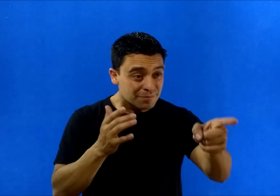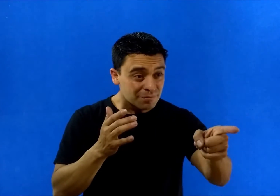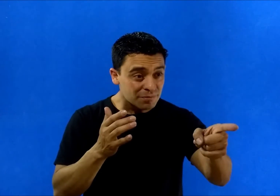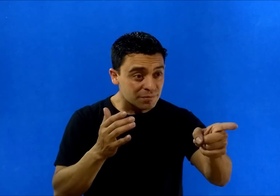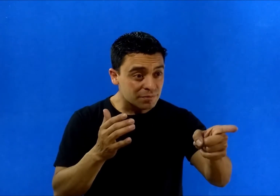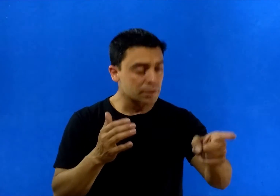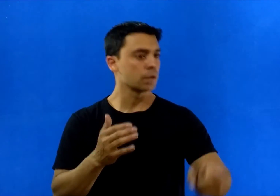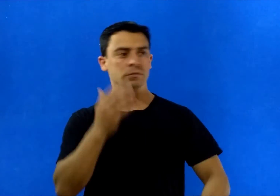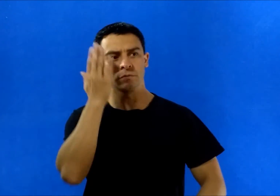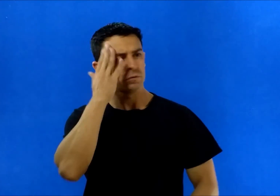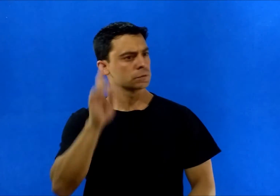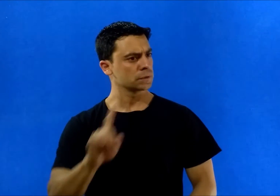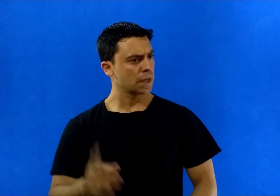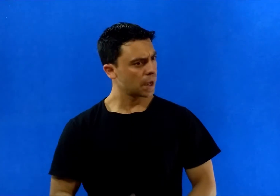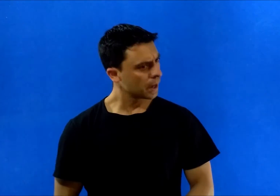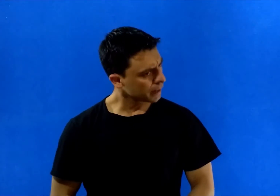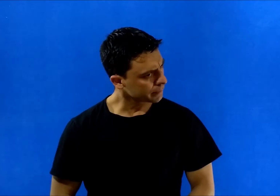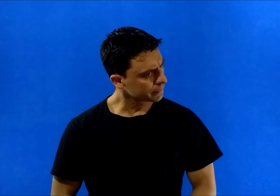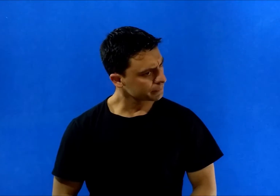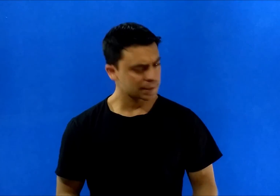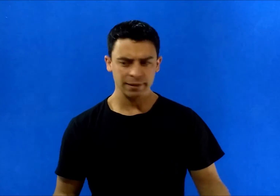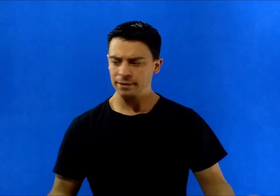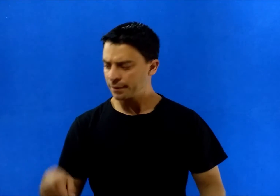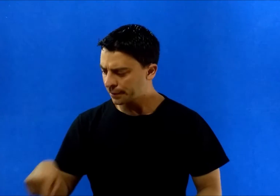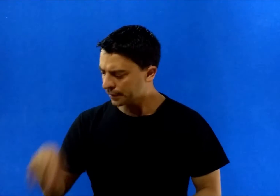não sabe língua de sinais.